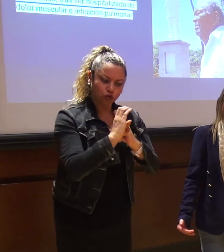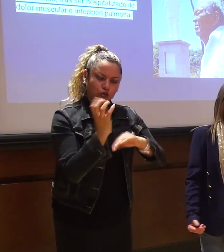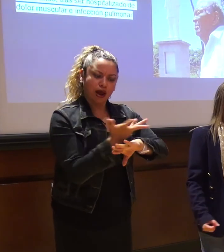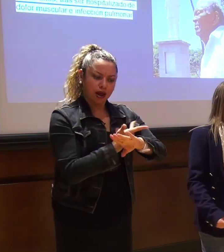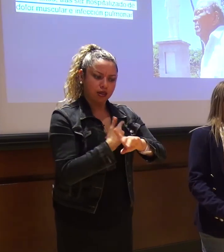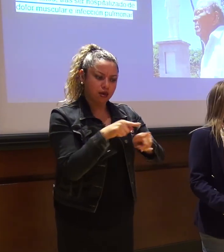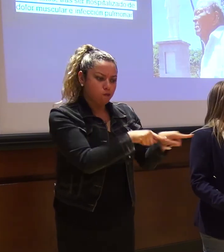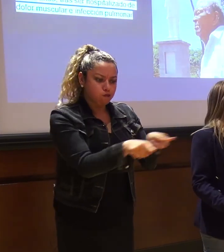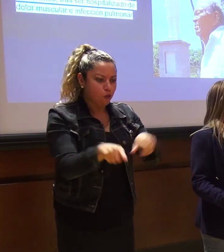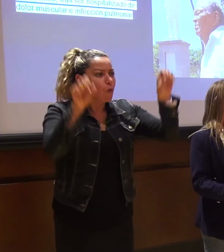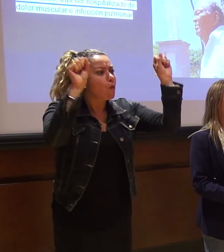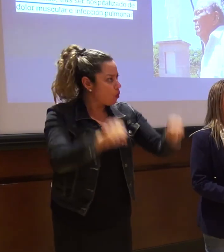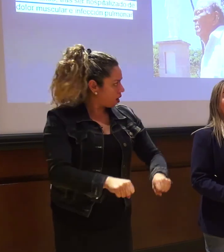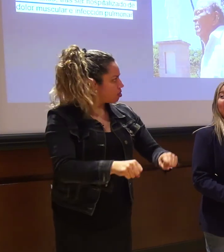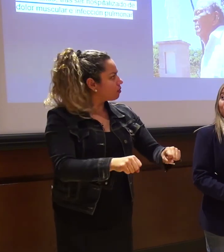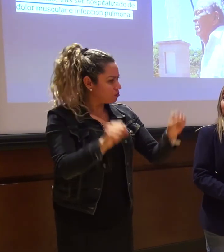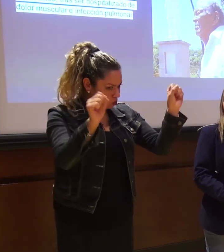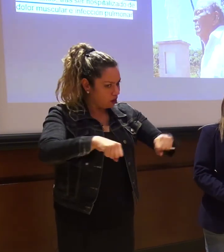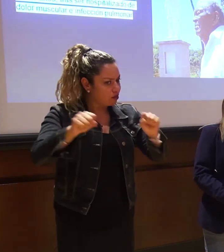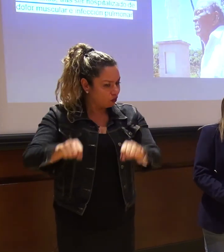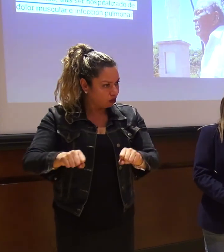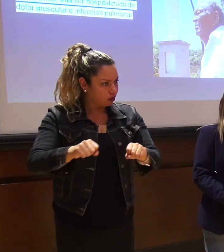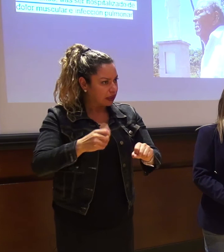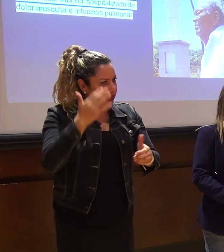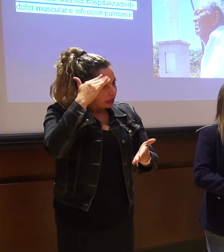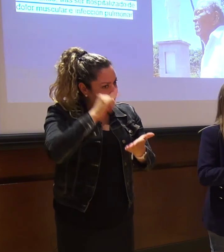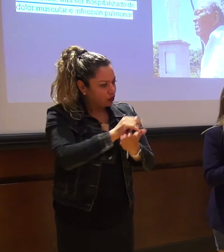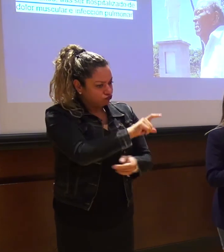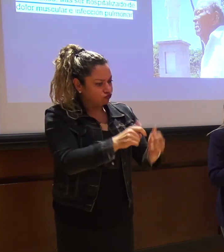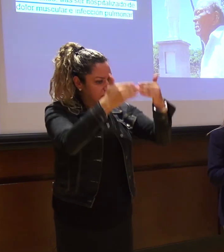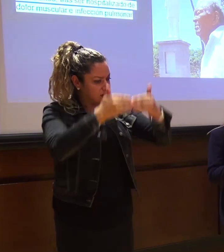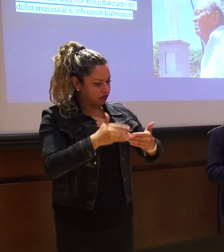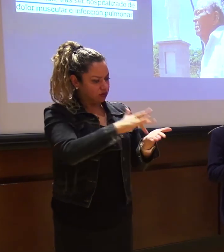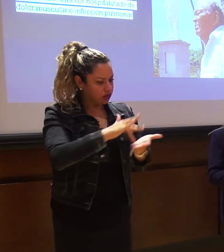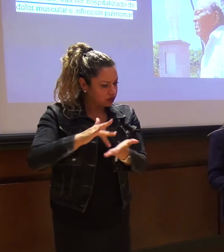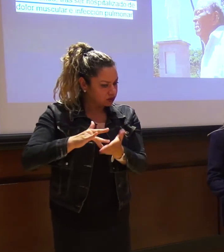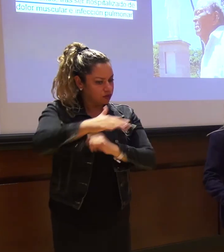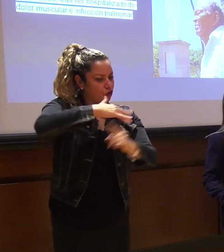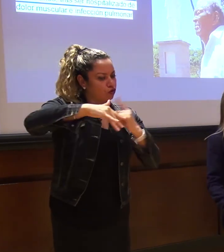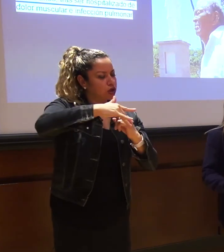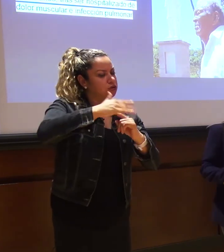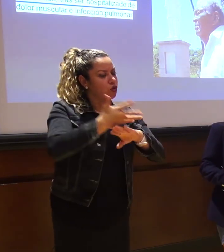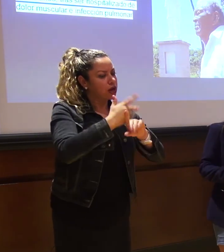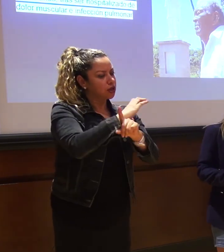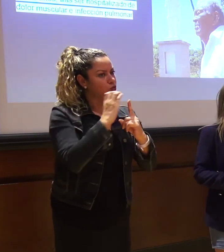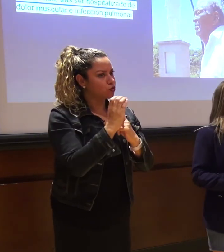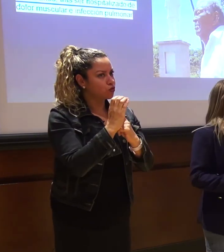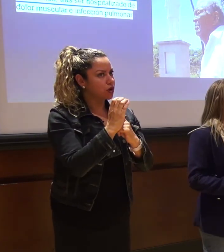todo. Entonces este acercamiento me parece algo muy valioso y es una iniciativa, es como un nivel básico por donde podemos comenzar,